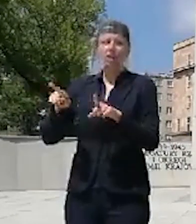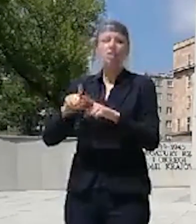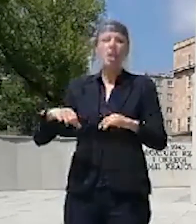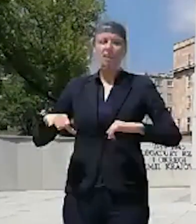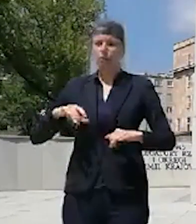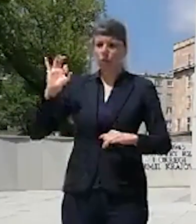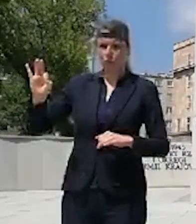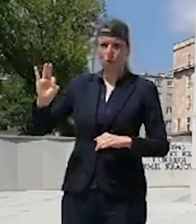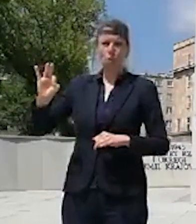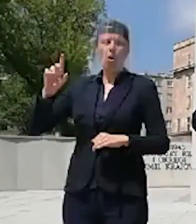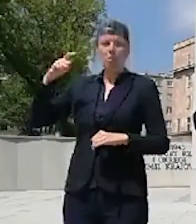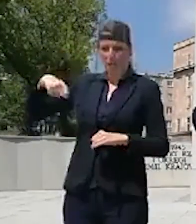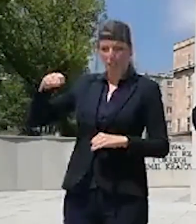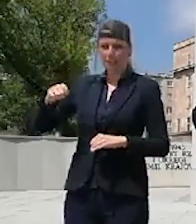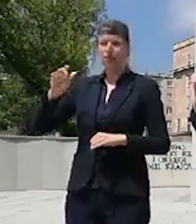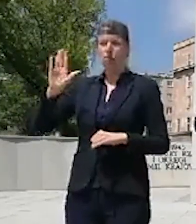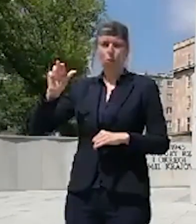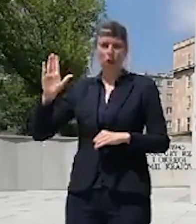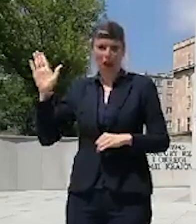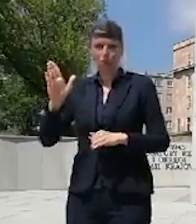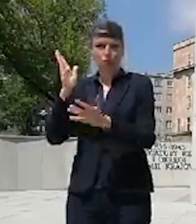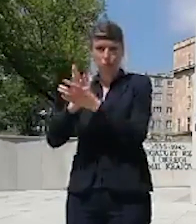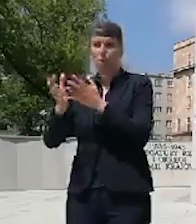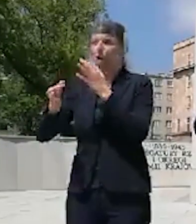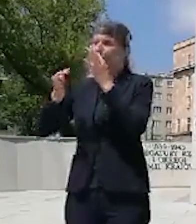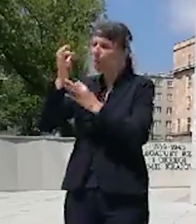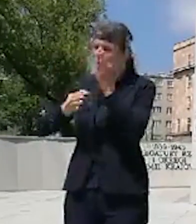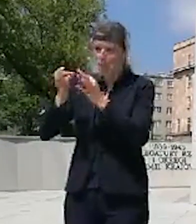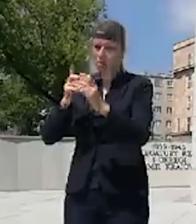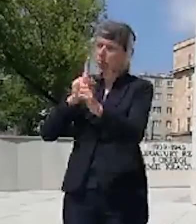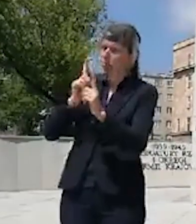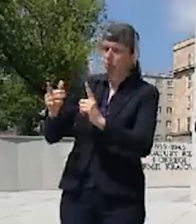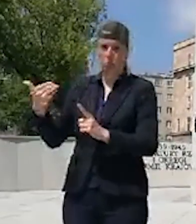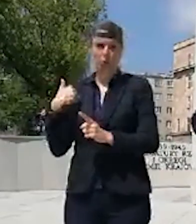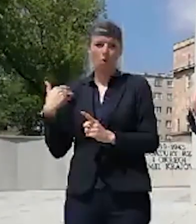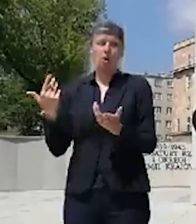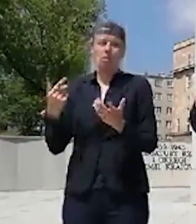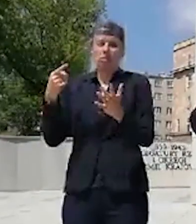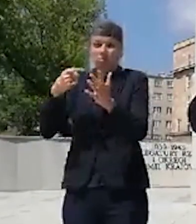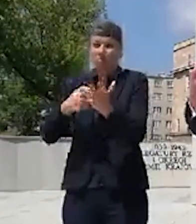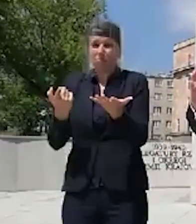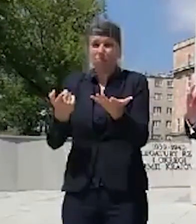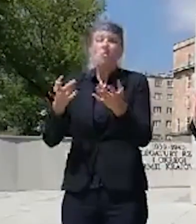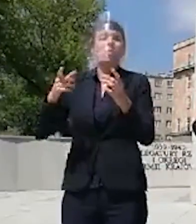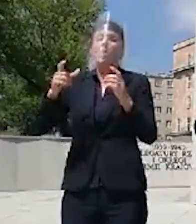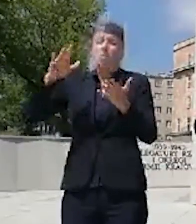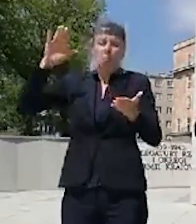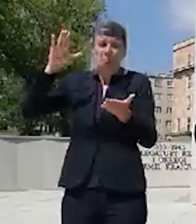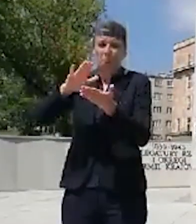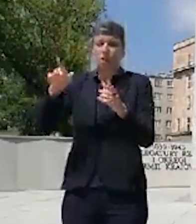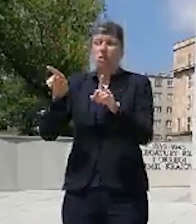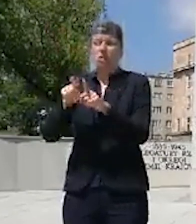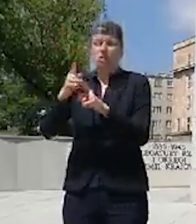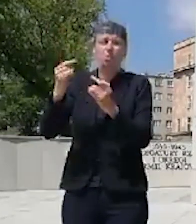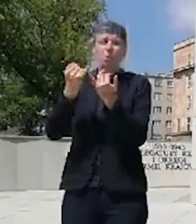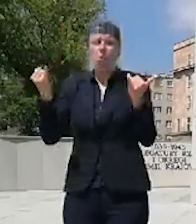Budaszem, rozmawialiśmy o tym, co za chwilę trzeba będzie ciąć, co będzie trzeba zamykać, w sytuacji, kiedy rząd jest dalej tak ustawiony